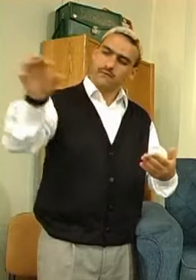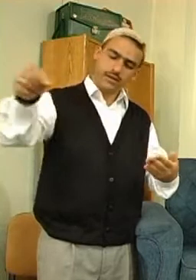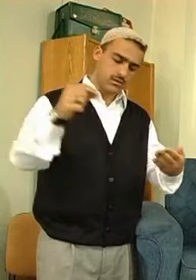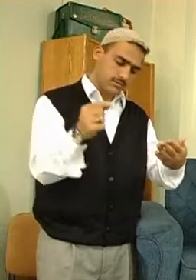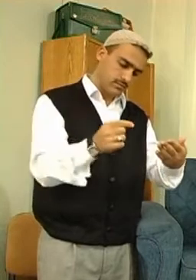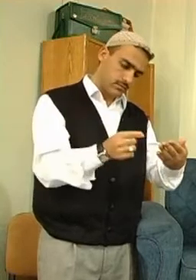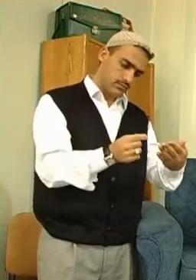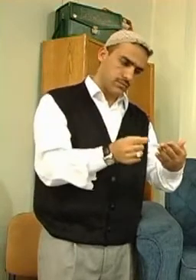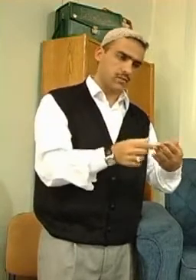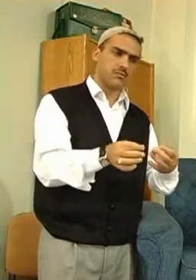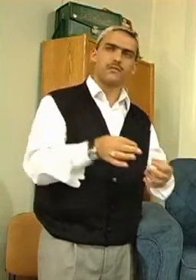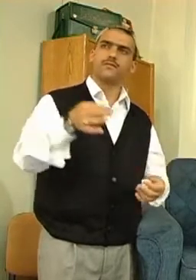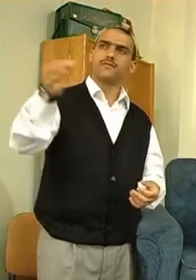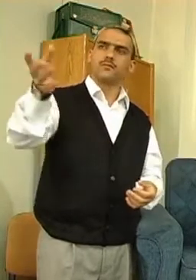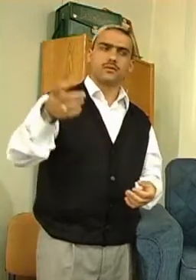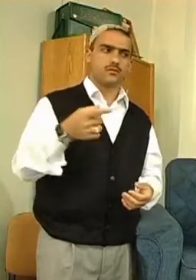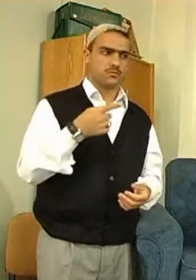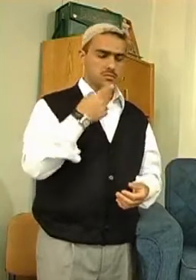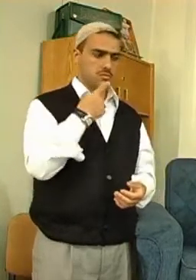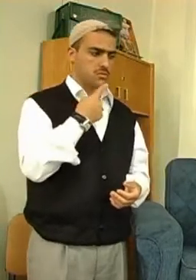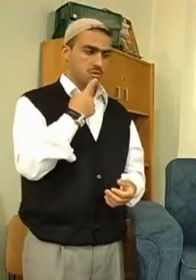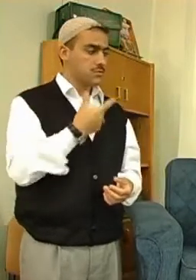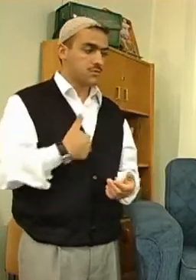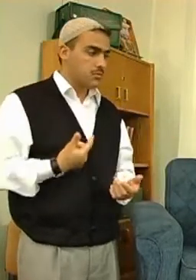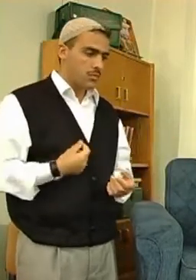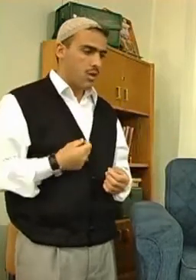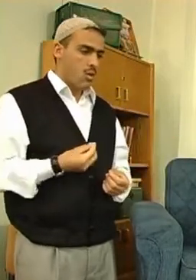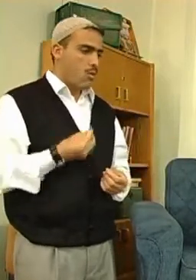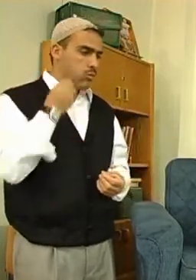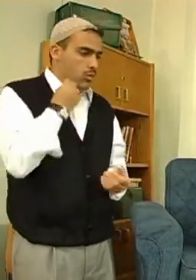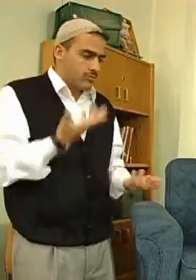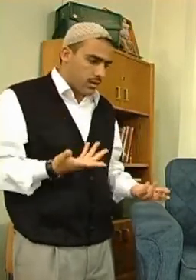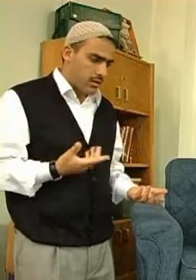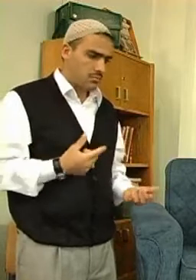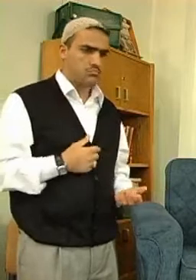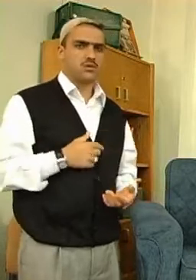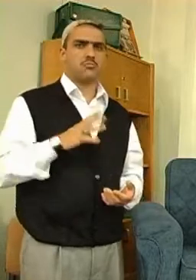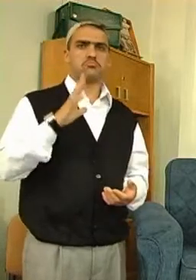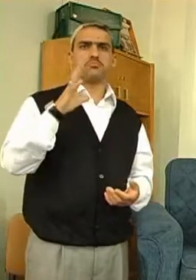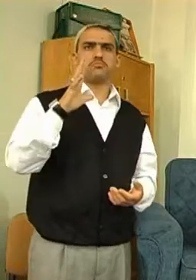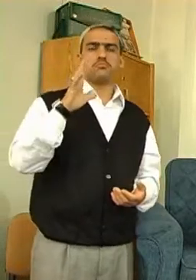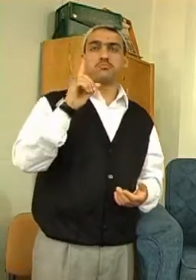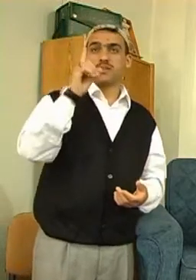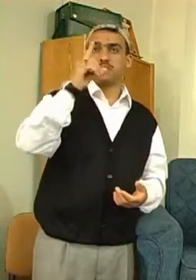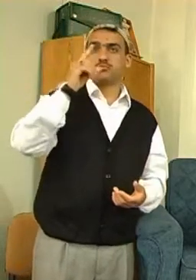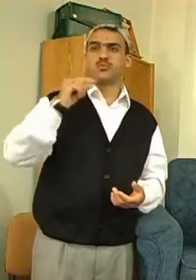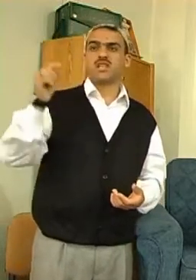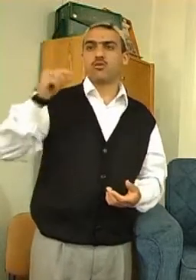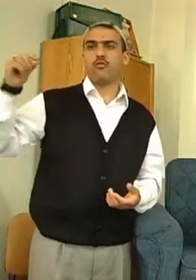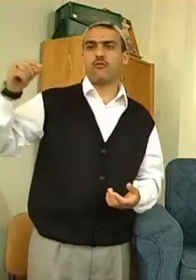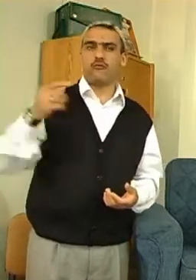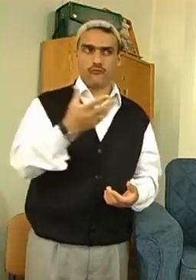ki ya sen bunu bir dakikada yazdın. Hani biraz fazla bulmuş fiyatı da. Demiş ben bunu 70 senede yazdım